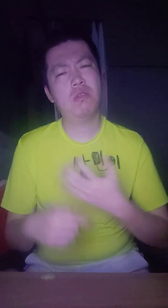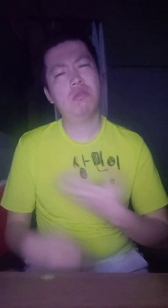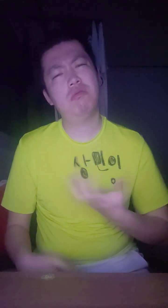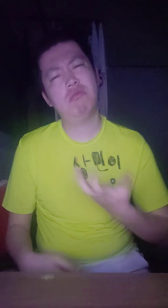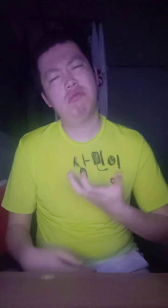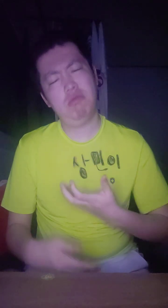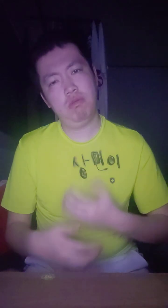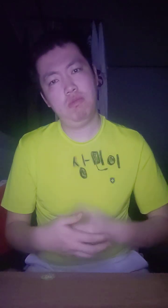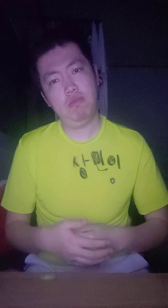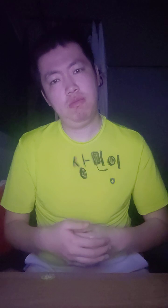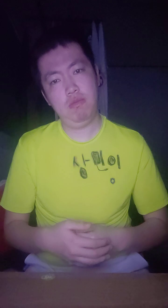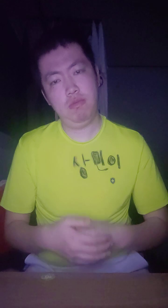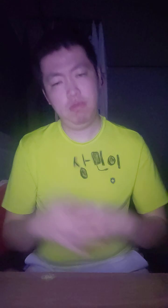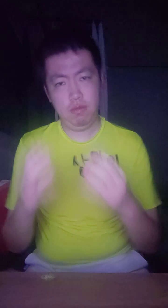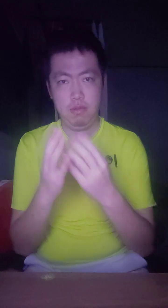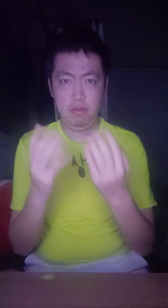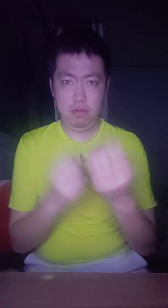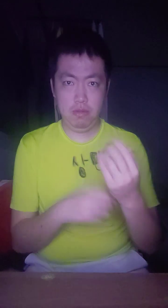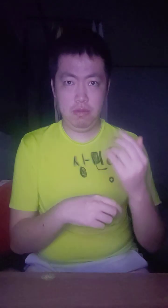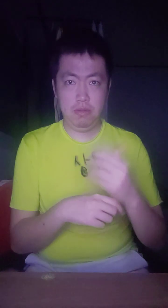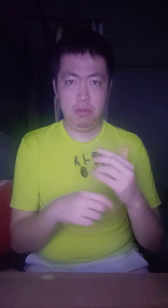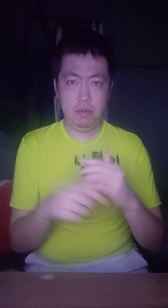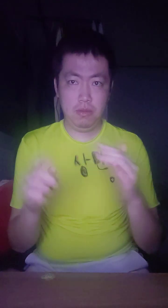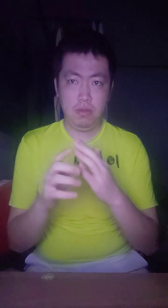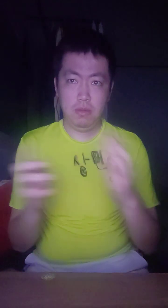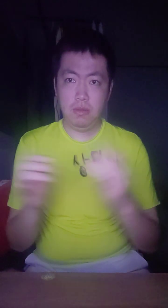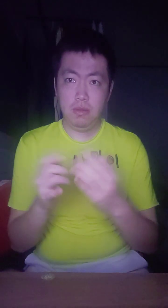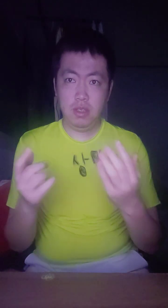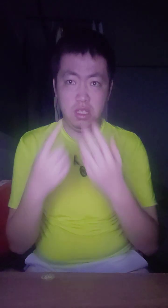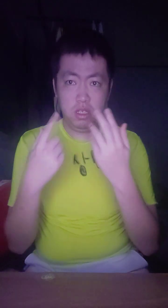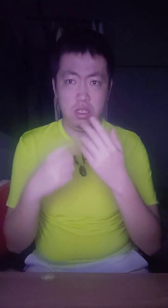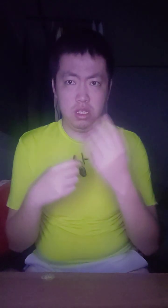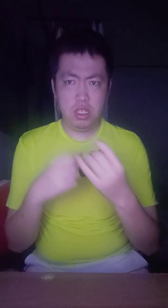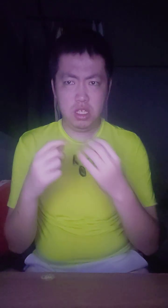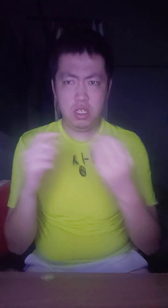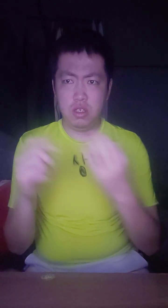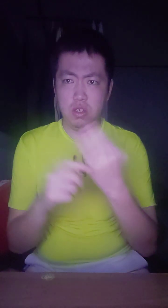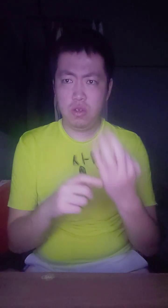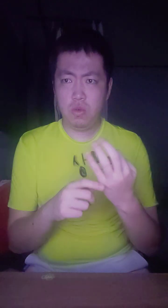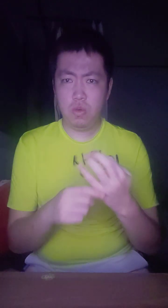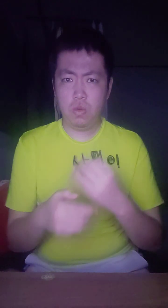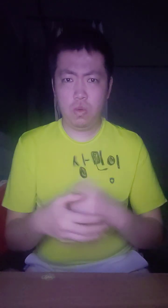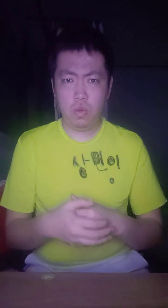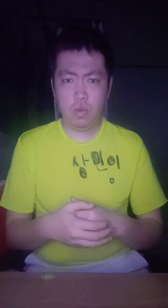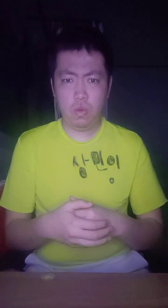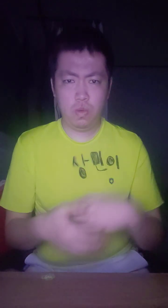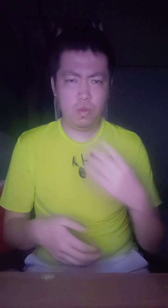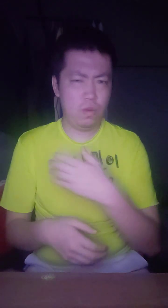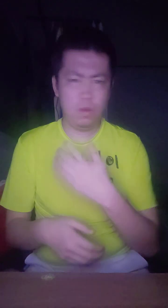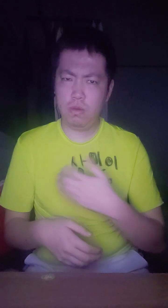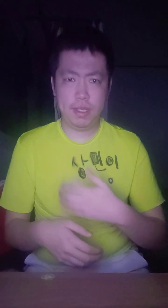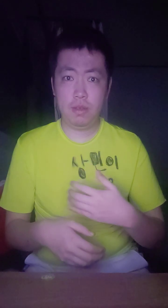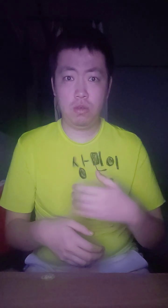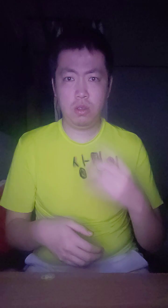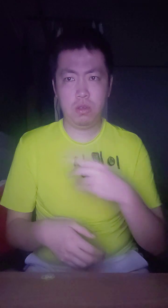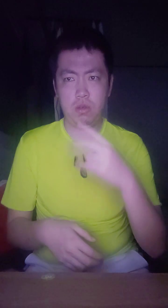아팠다. 왜 그렇게 여러 사람 있는 데서 큰 목소리로 이야기해야만 하고 위로는 못할 망정 상처를